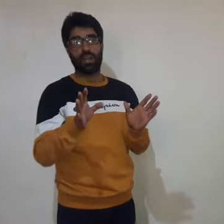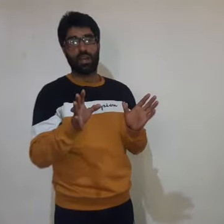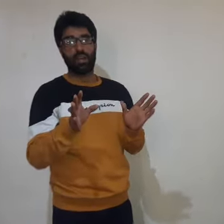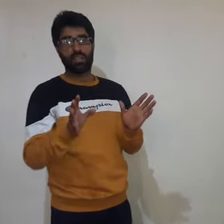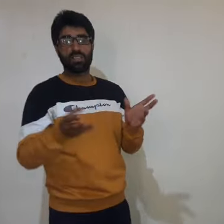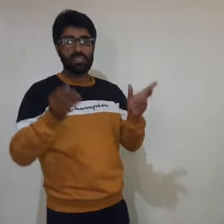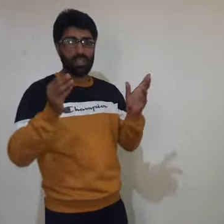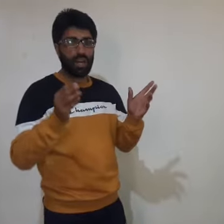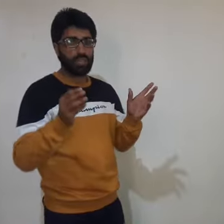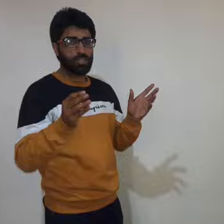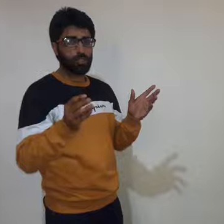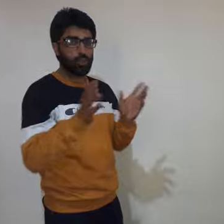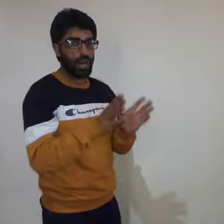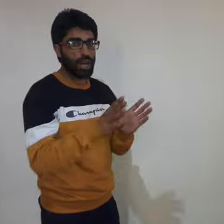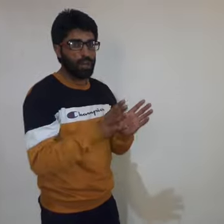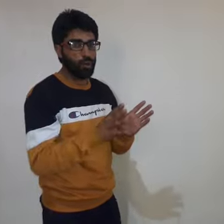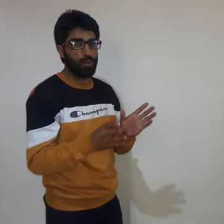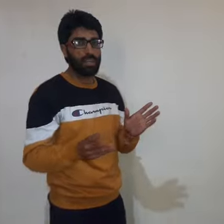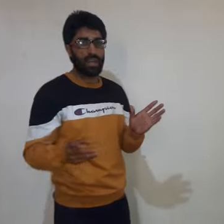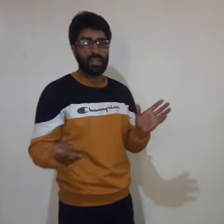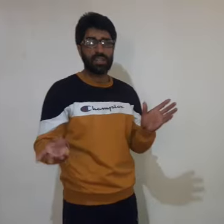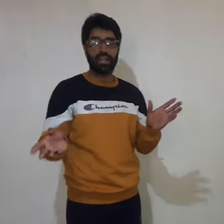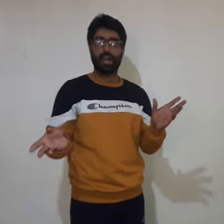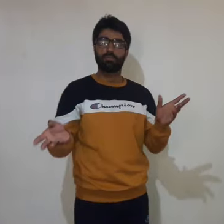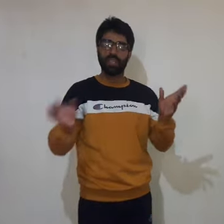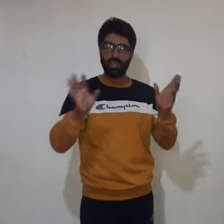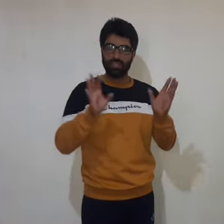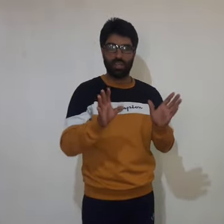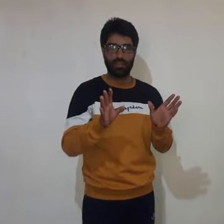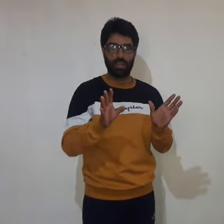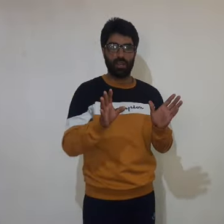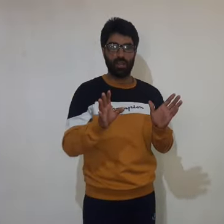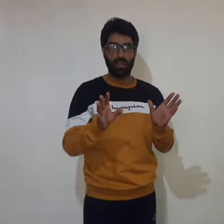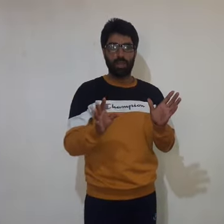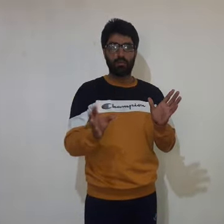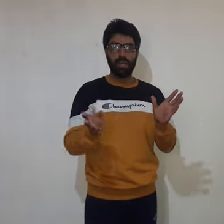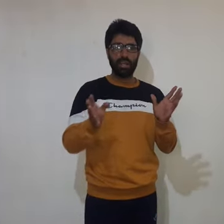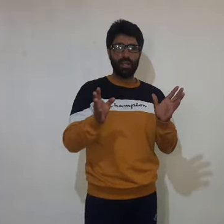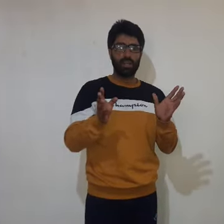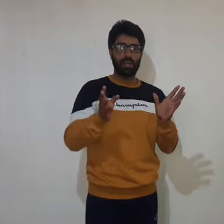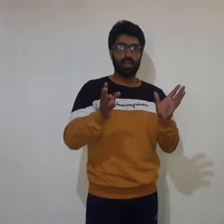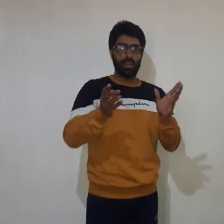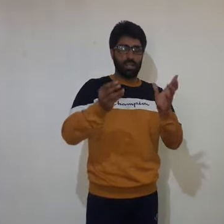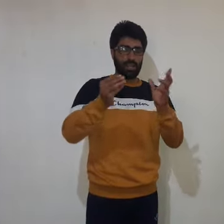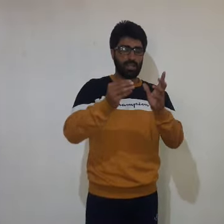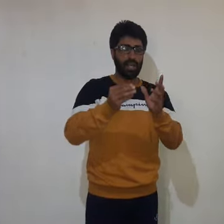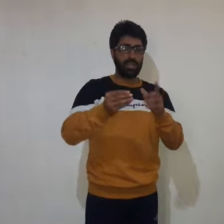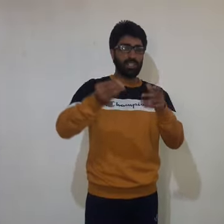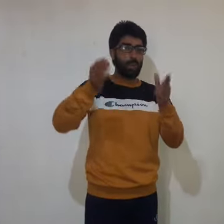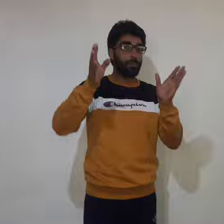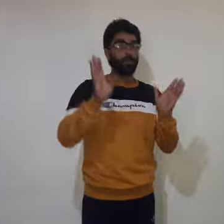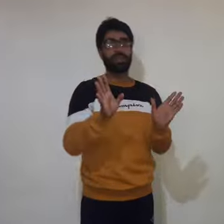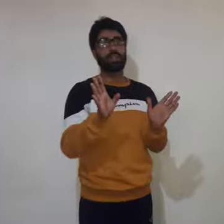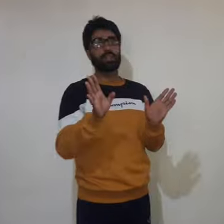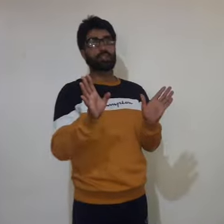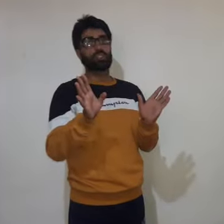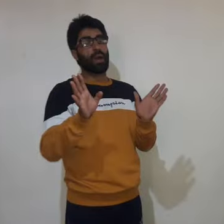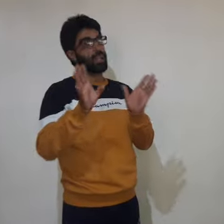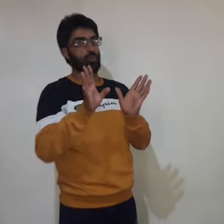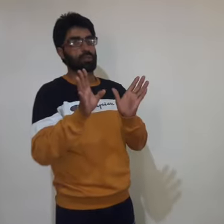है, जिससे आज दुनिया कोविड-19 के नाम से जानते हैं। मैंने कह दिया है कि इसमें प्रोटीन स्पाइक्स होते